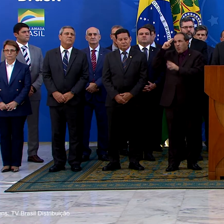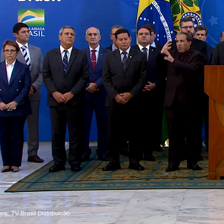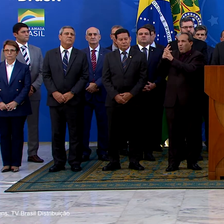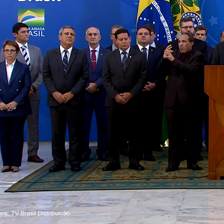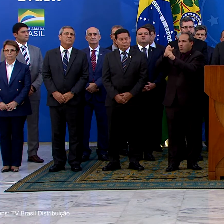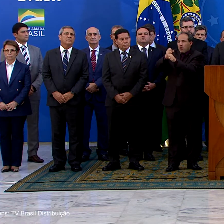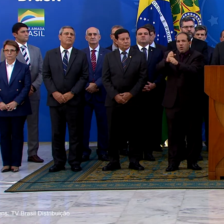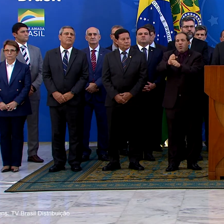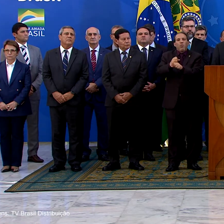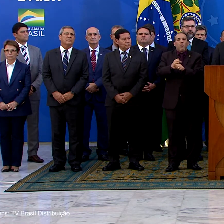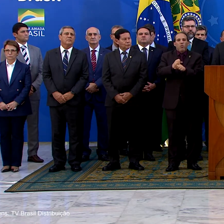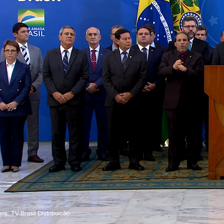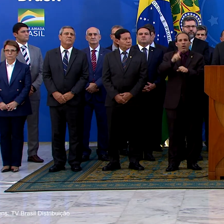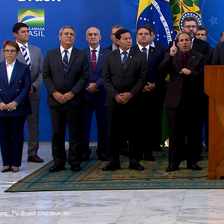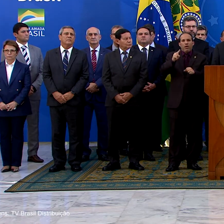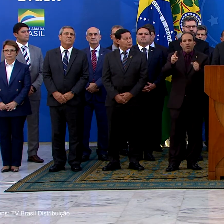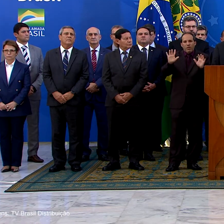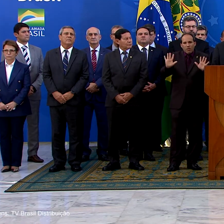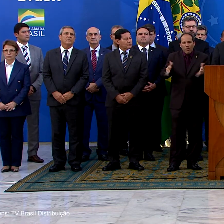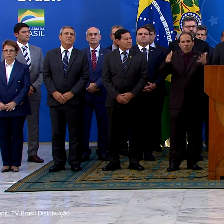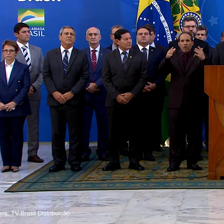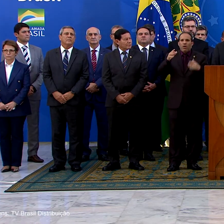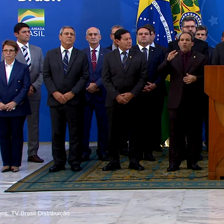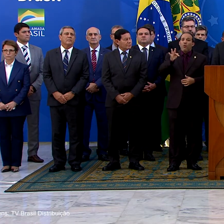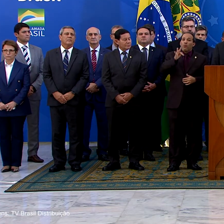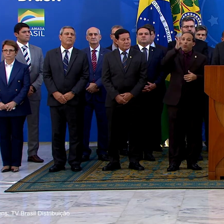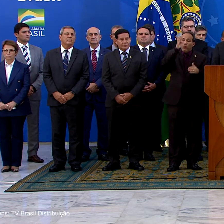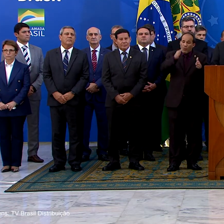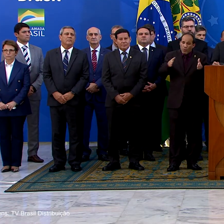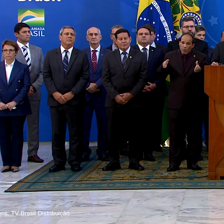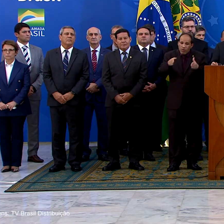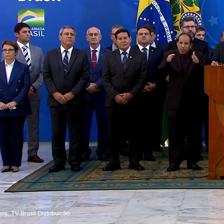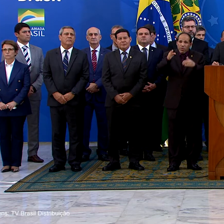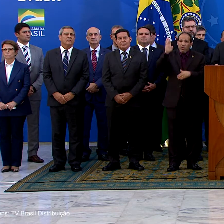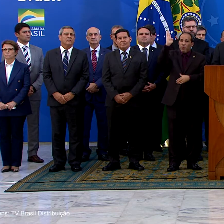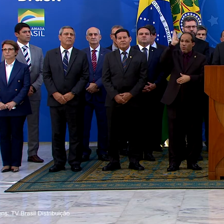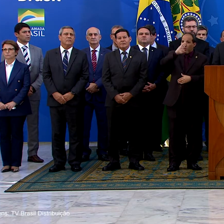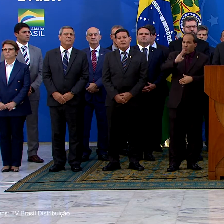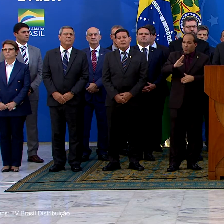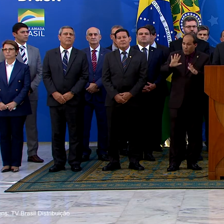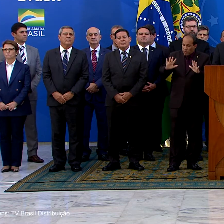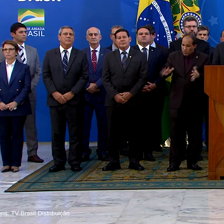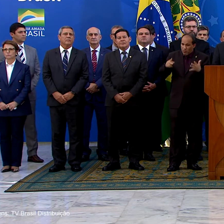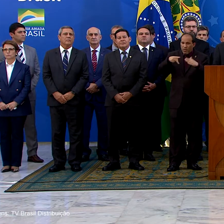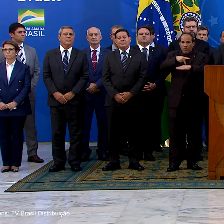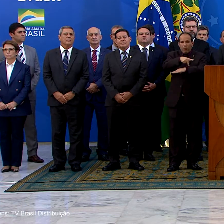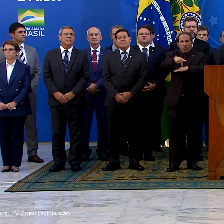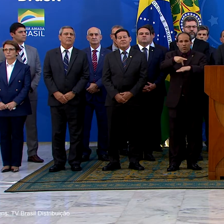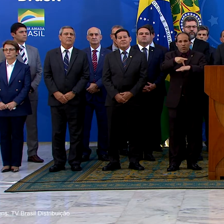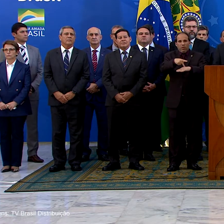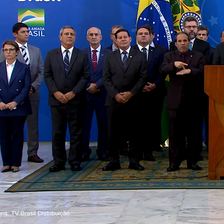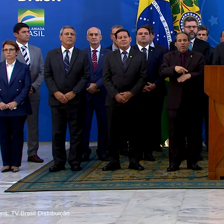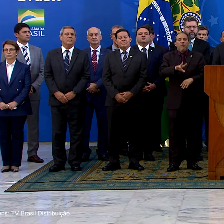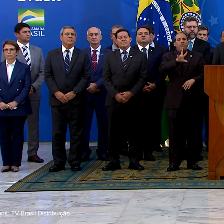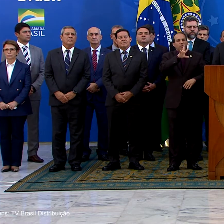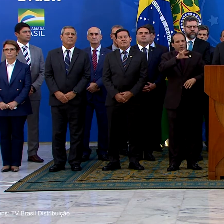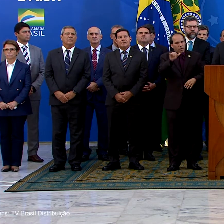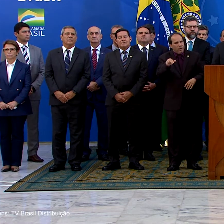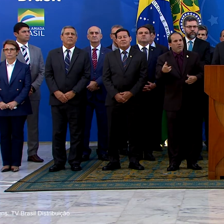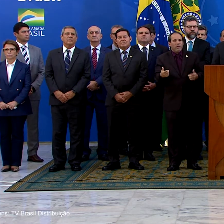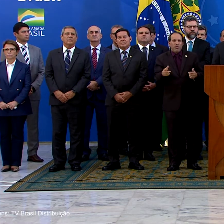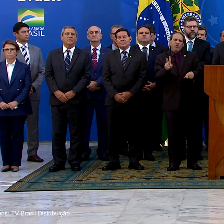é o futuro desta nação nós vamos levar o sentido figurado muito tiro na